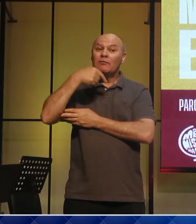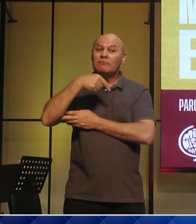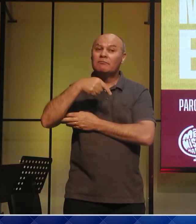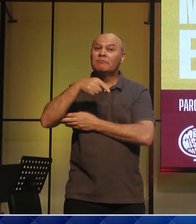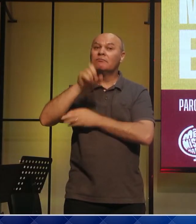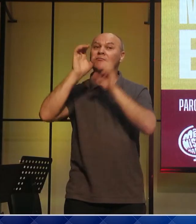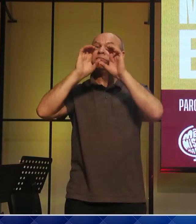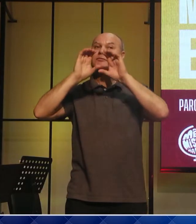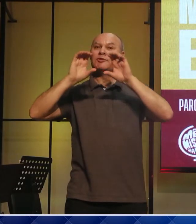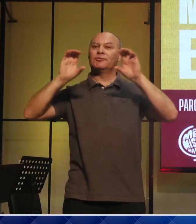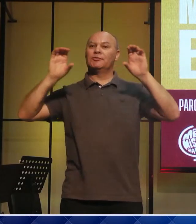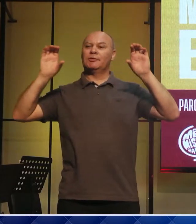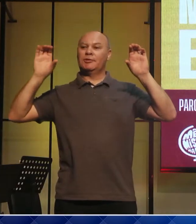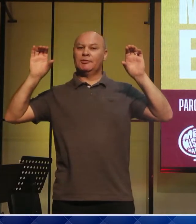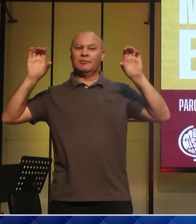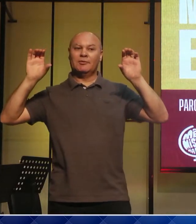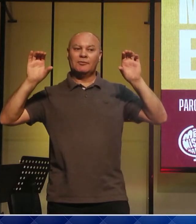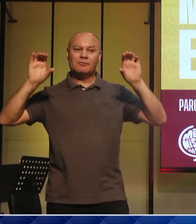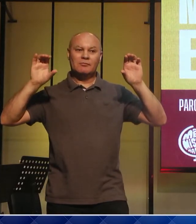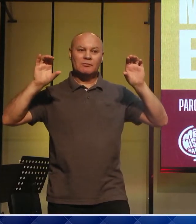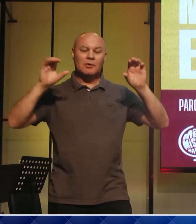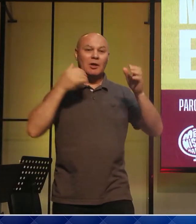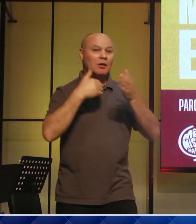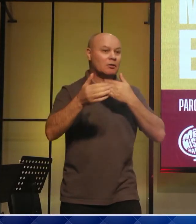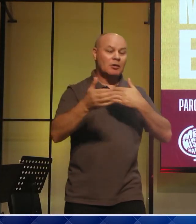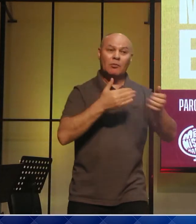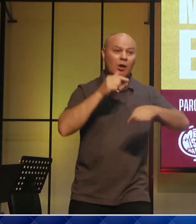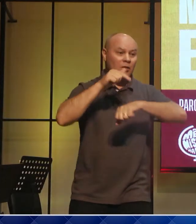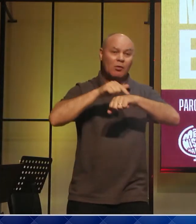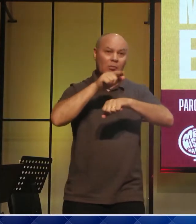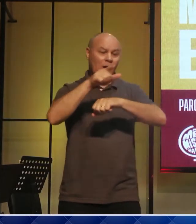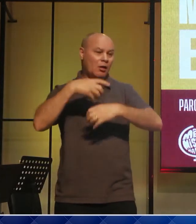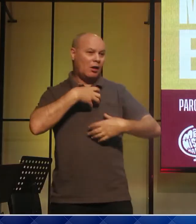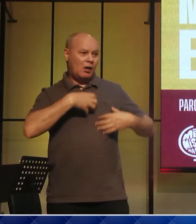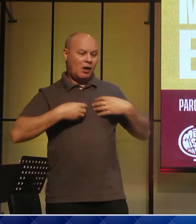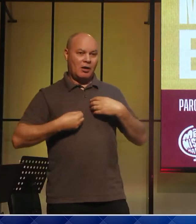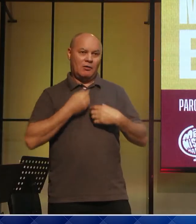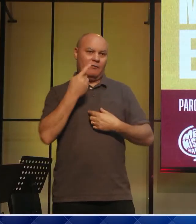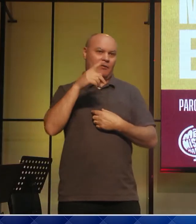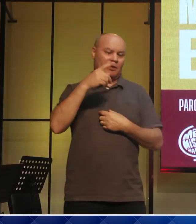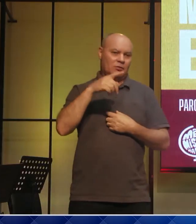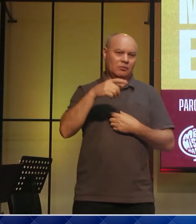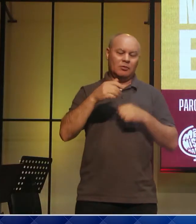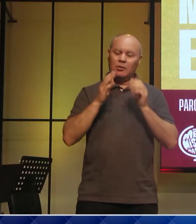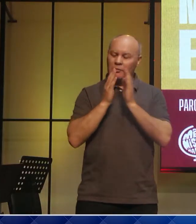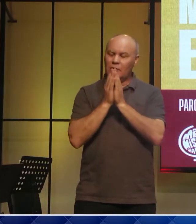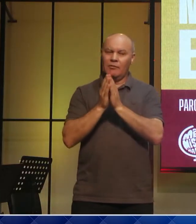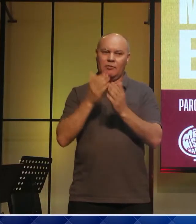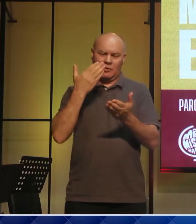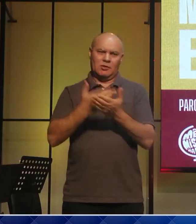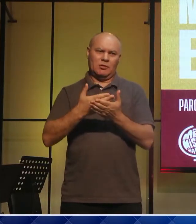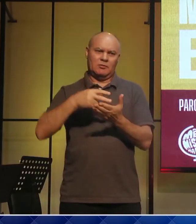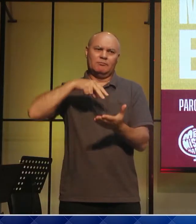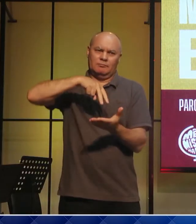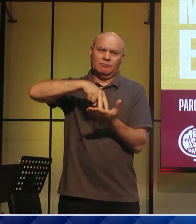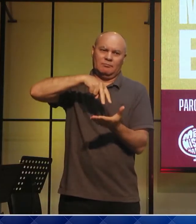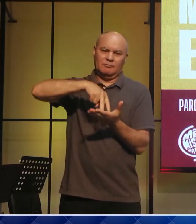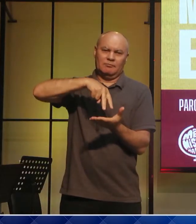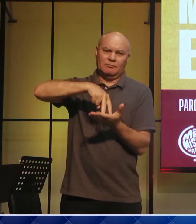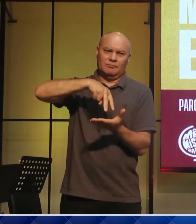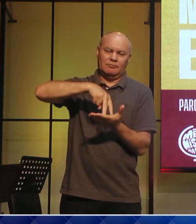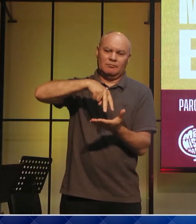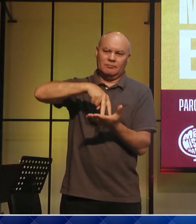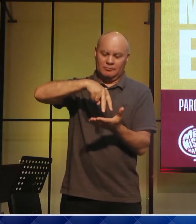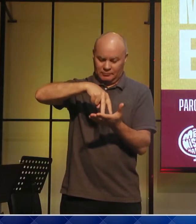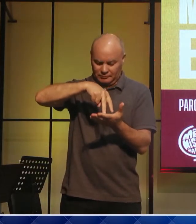E não importa a sua situação, a sua circunstância. Um dia nós veremos a Jesus. Vamos ficar de pé? E se